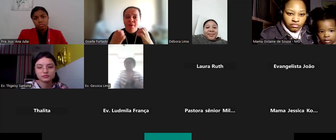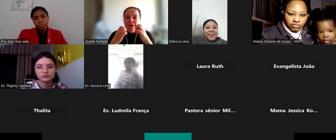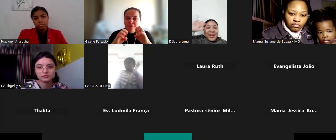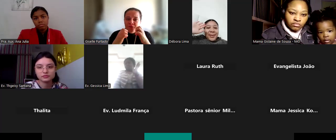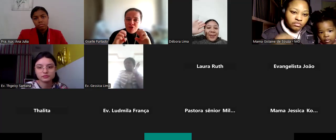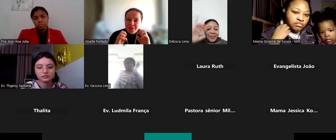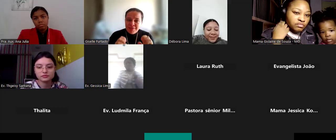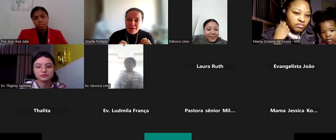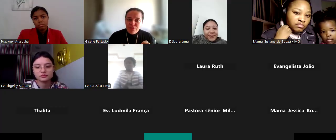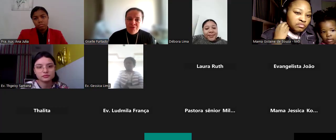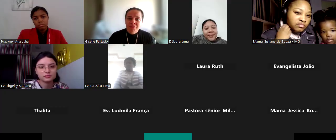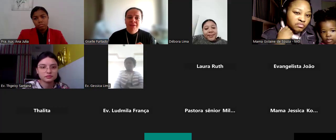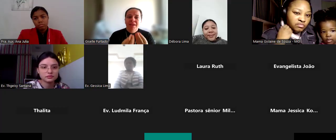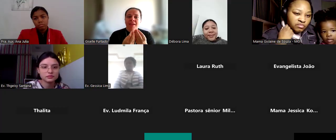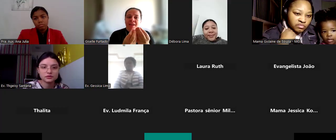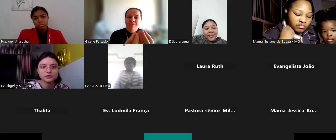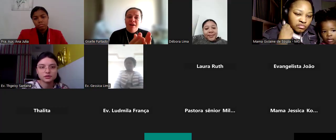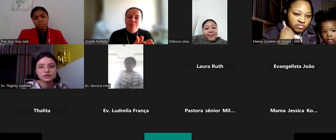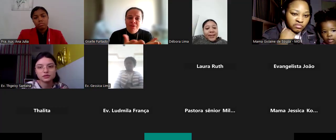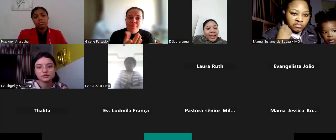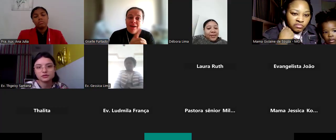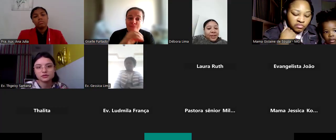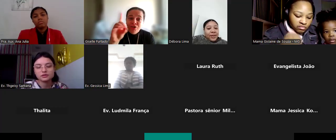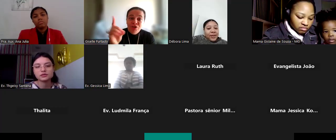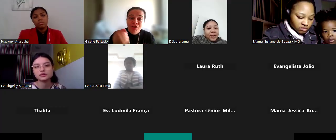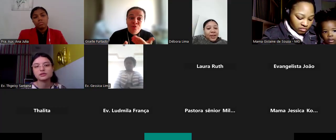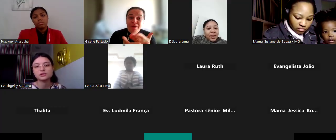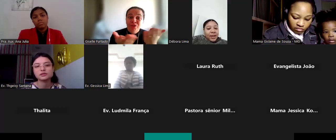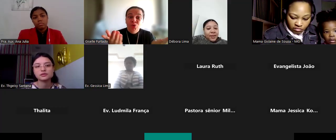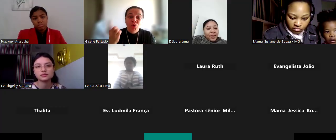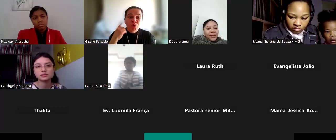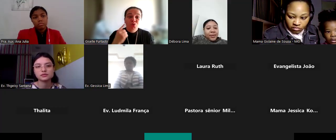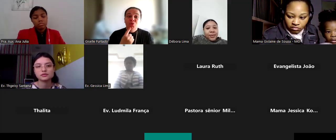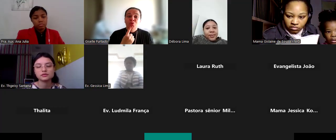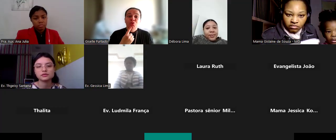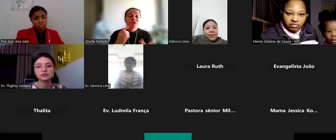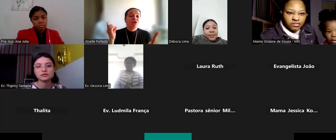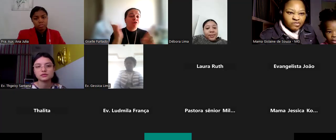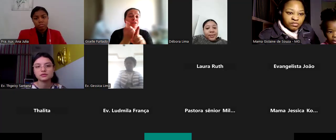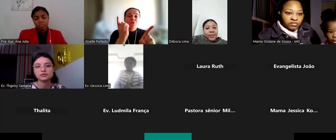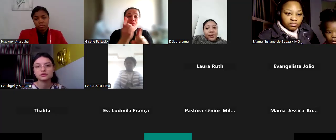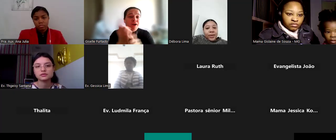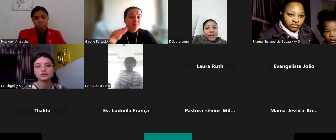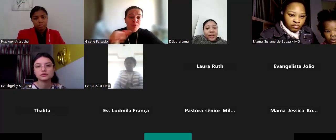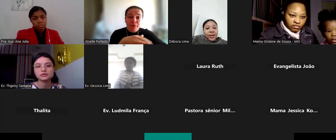para evangelizarmos e levarmos a palavra de Deus para todos os surdos que nós encontrarmos pela